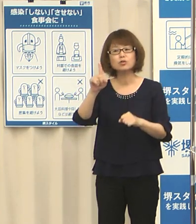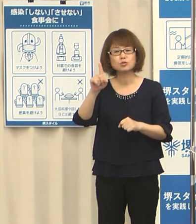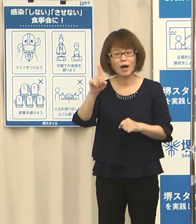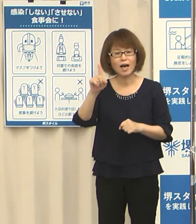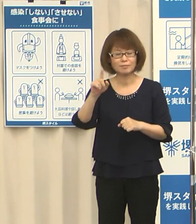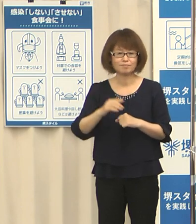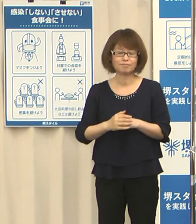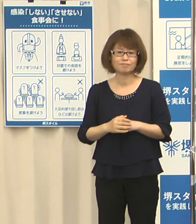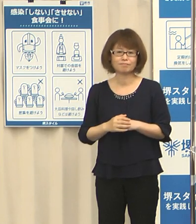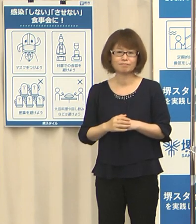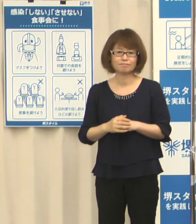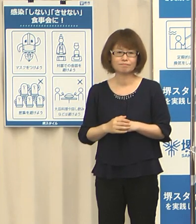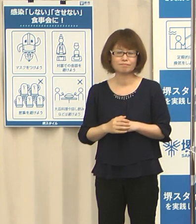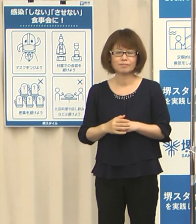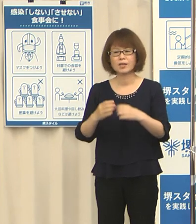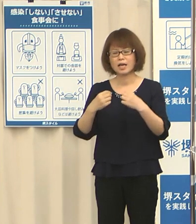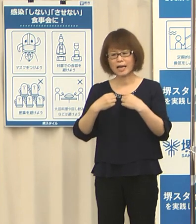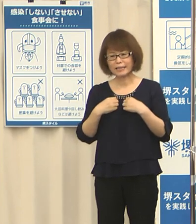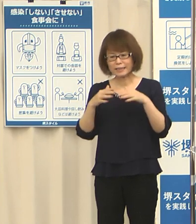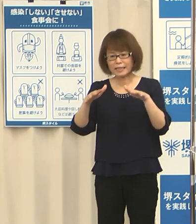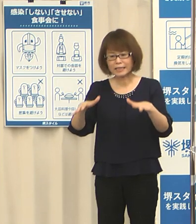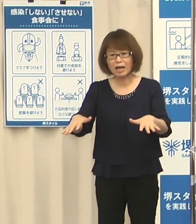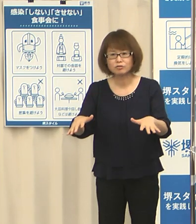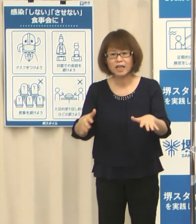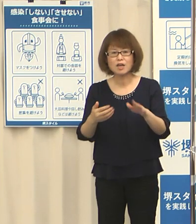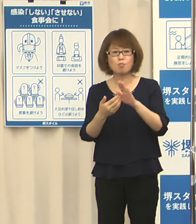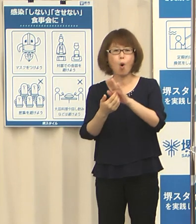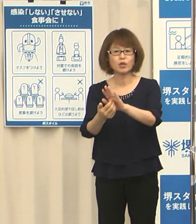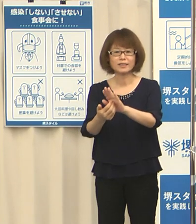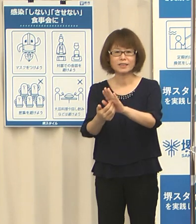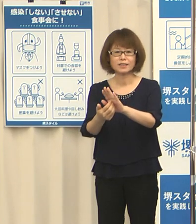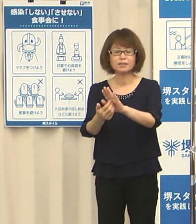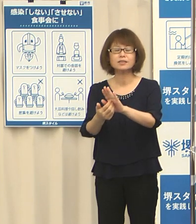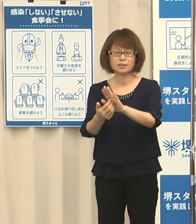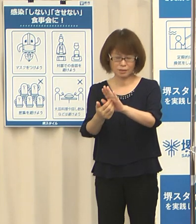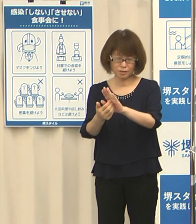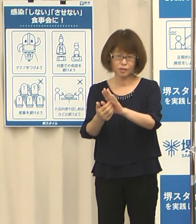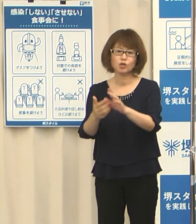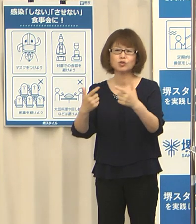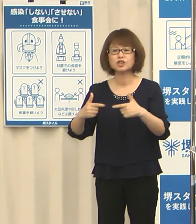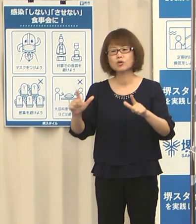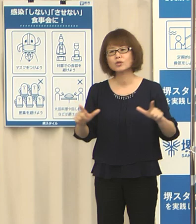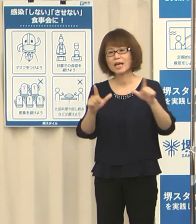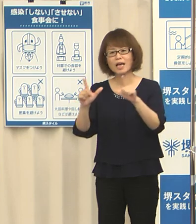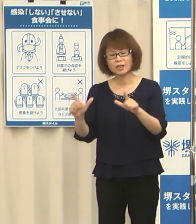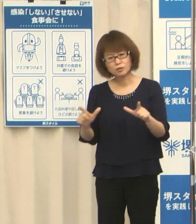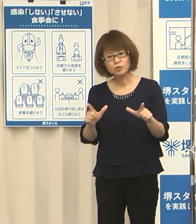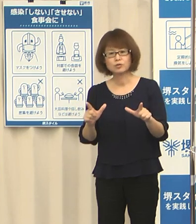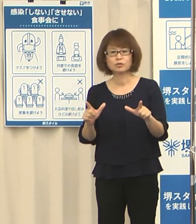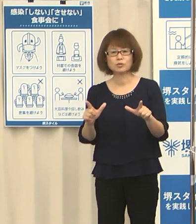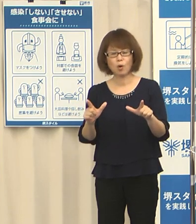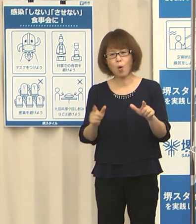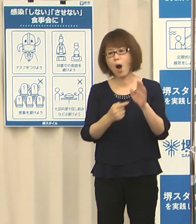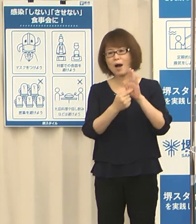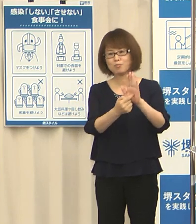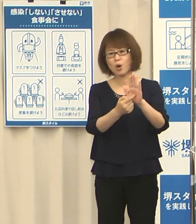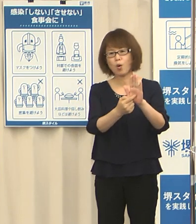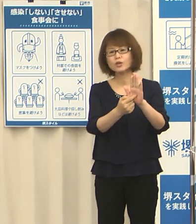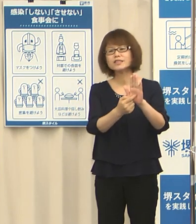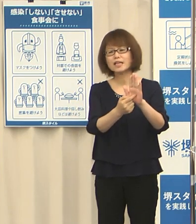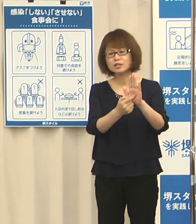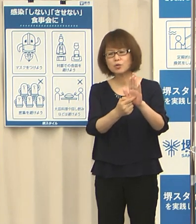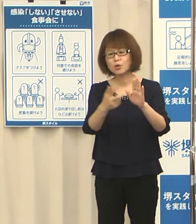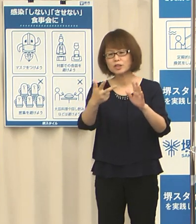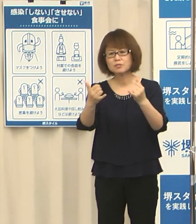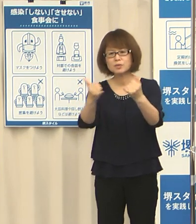の感染拡大防止、感染防止の日常、新しい生活様式と政府が発表したものを市民の皆さん